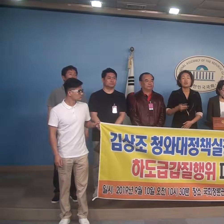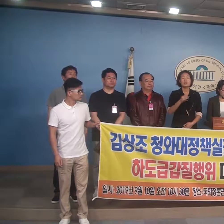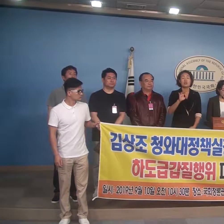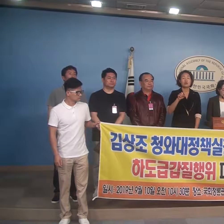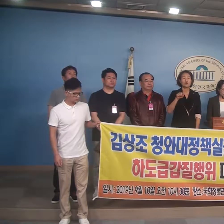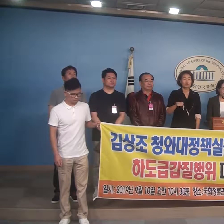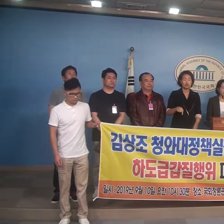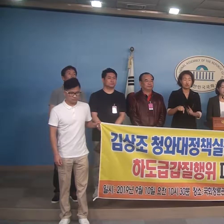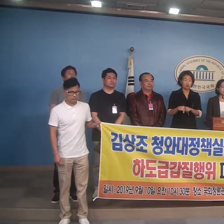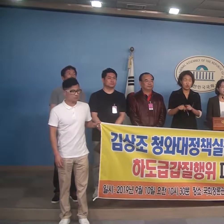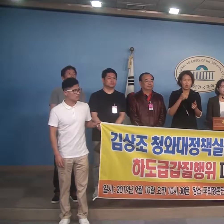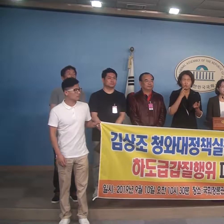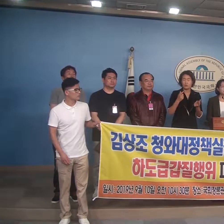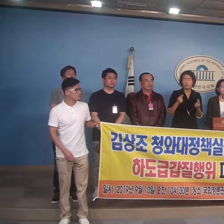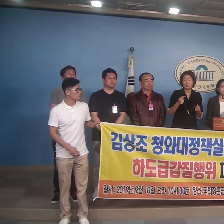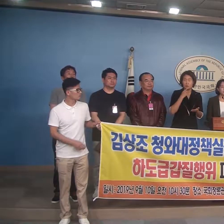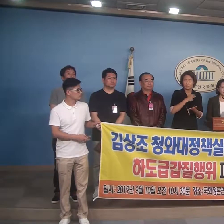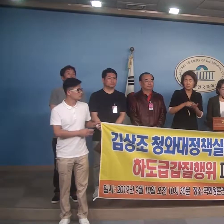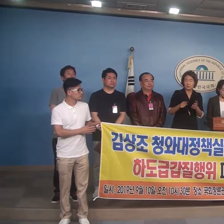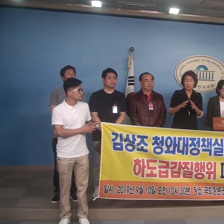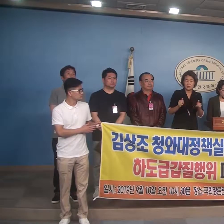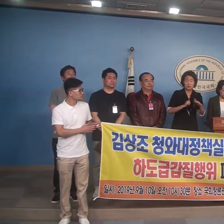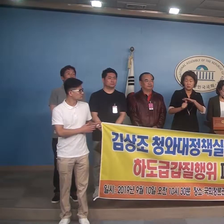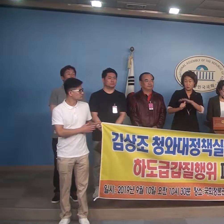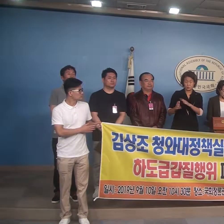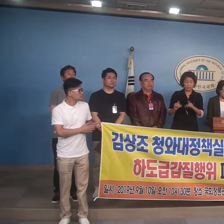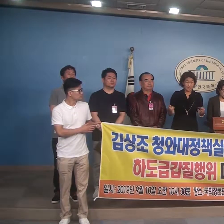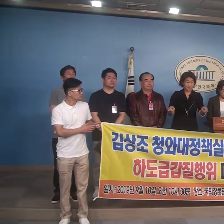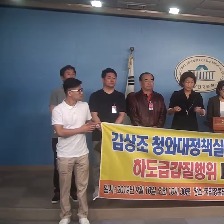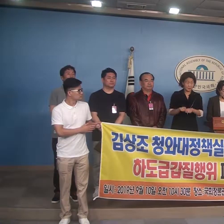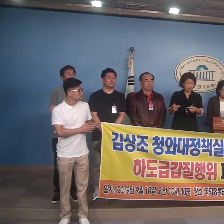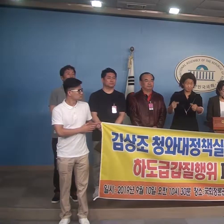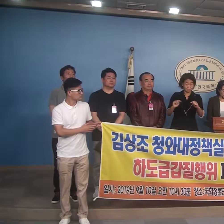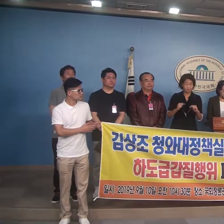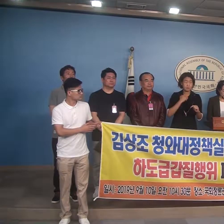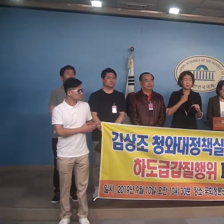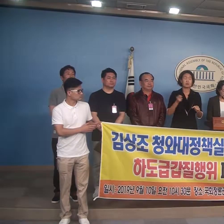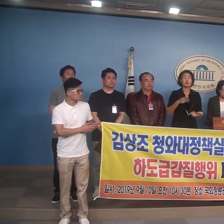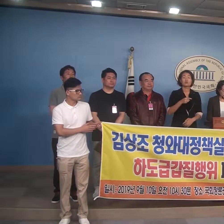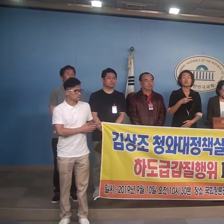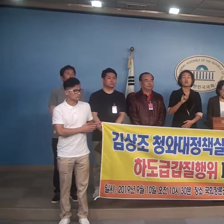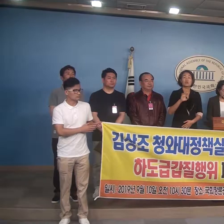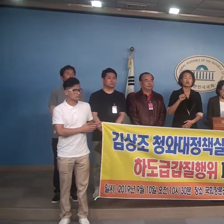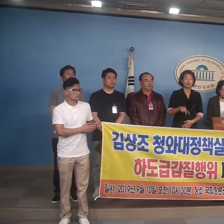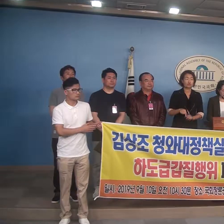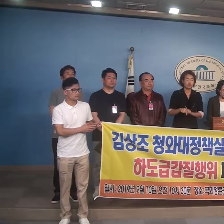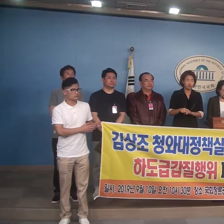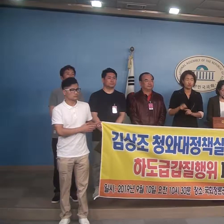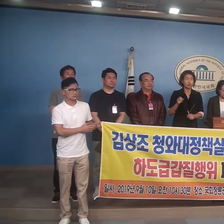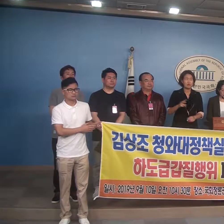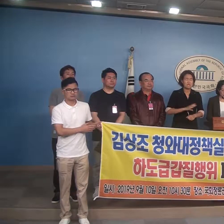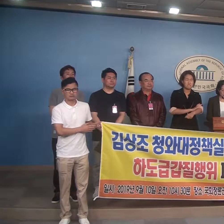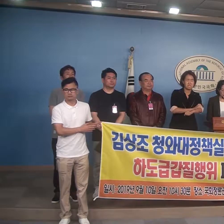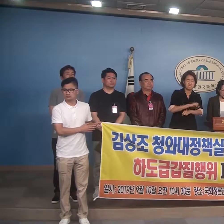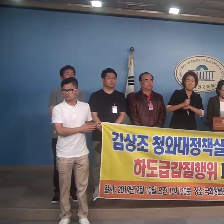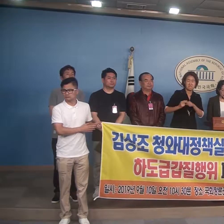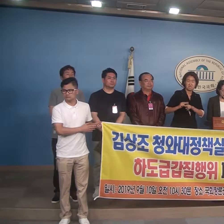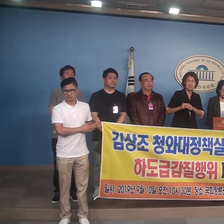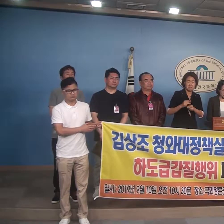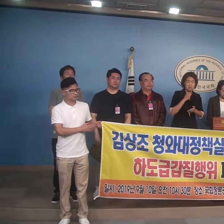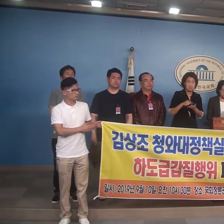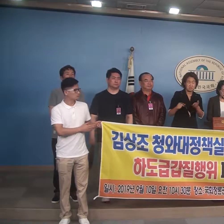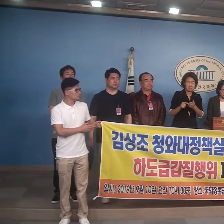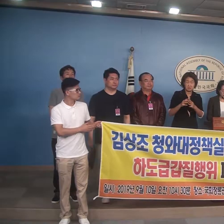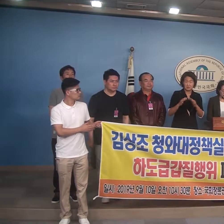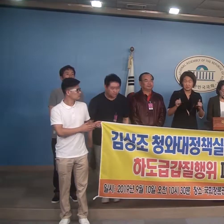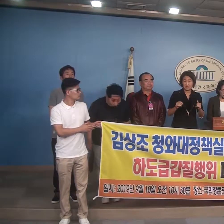대우조선해양 하도급 갑질피해 기업 대표님들 함께해 주셨습니다. 대우조선해양 하도급 갑질피해 대책위원회